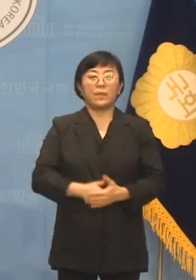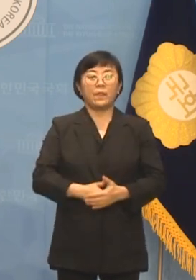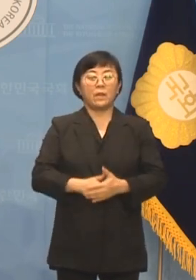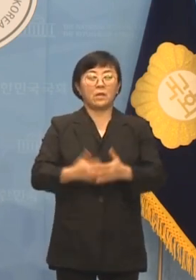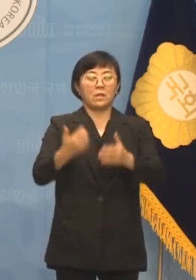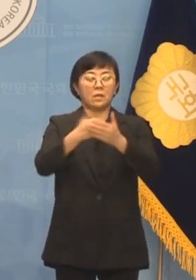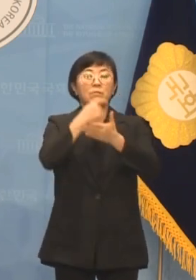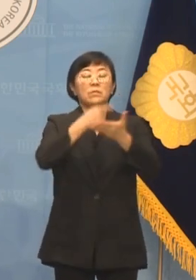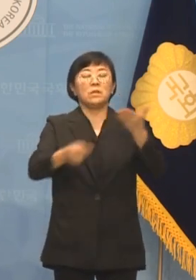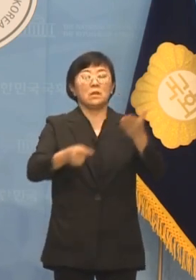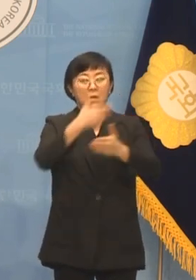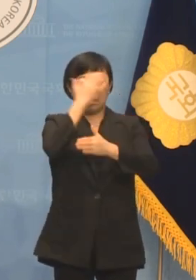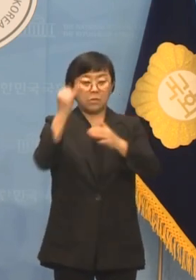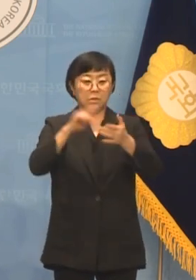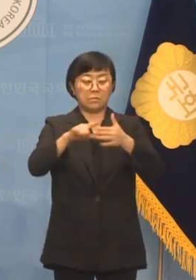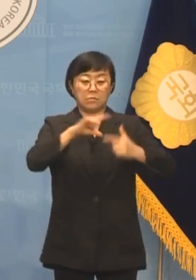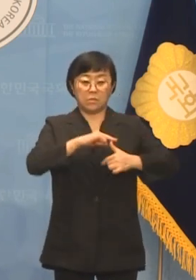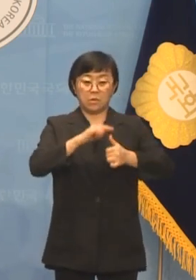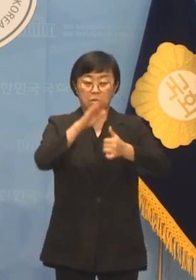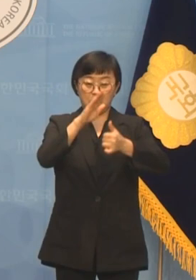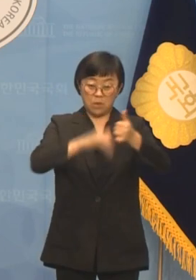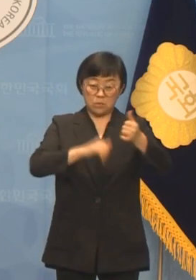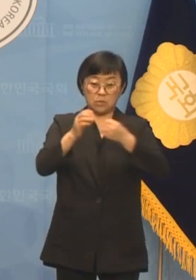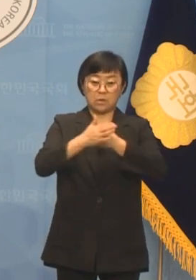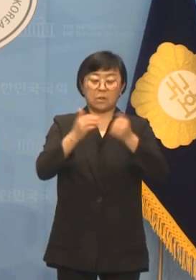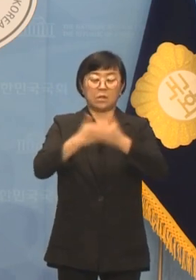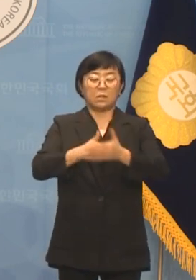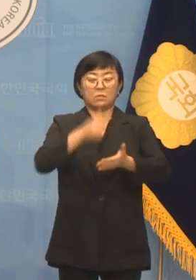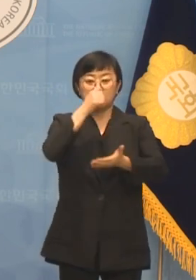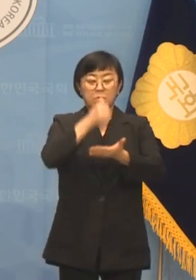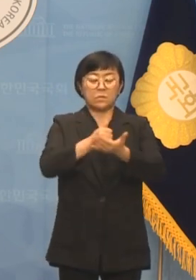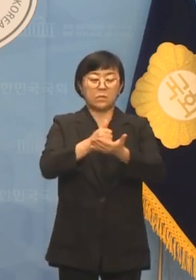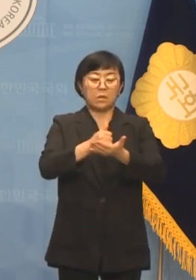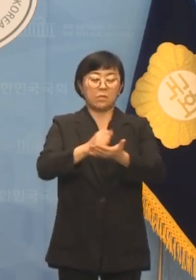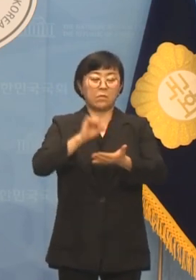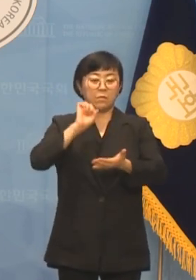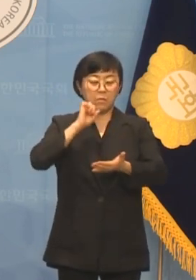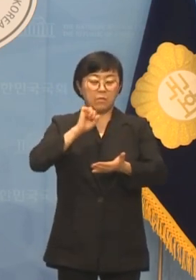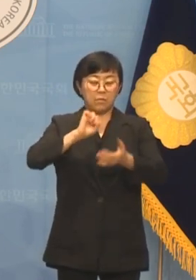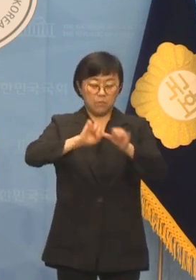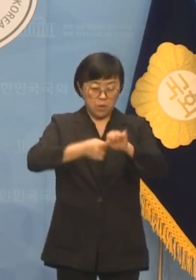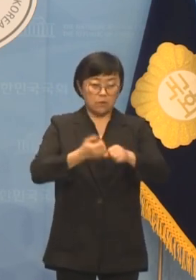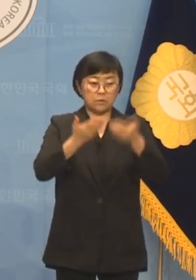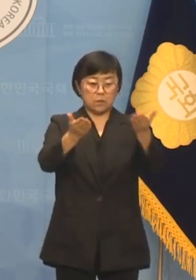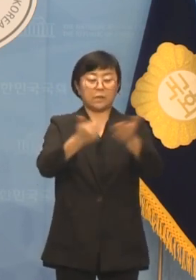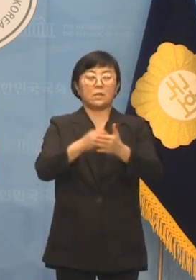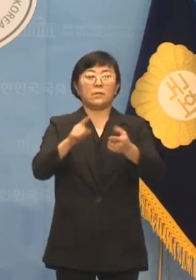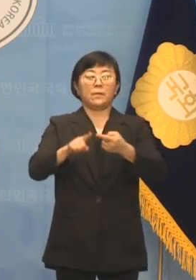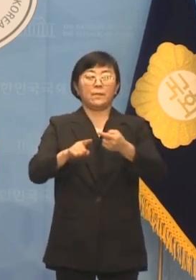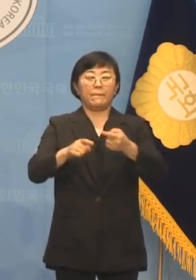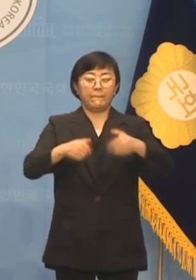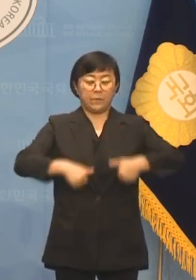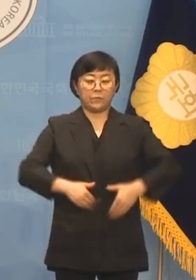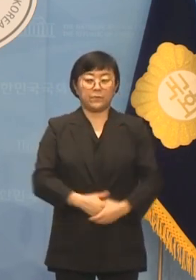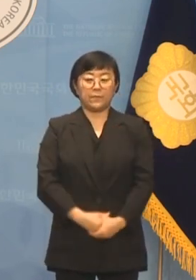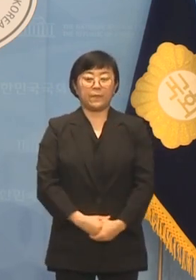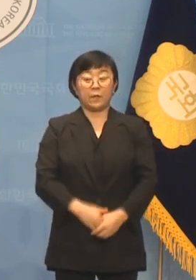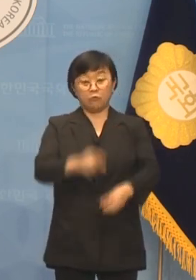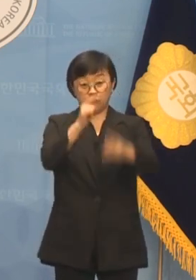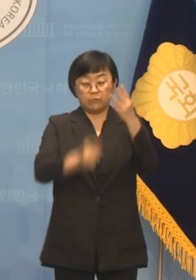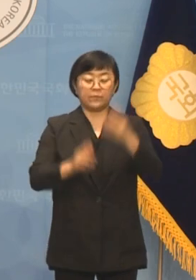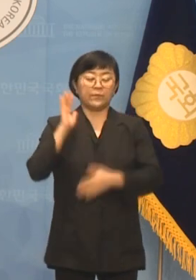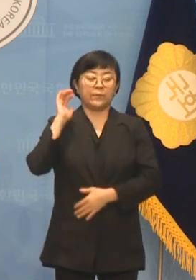요한부피 할머니들에 대한 명예훼손 행위가 중대 범죄로서 처벌될 수 있도록 해야 합니다.